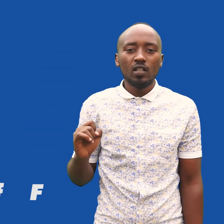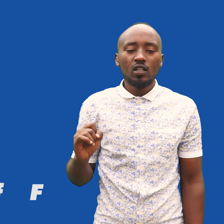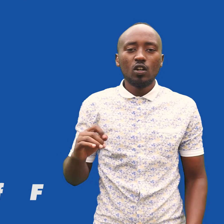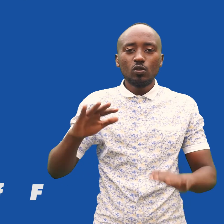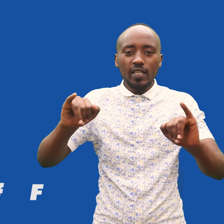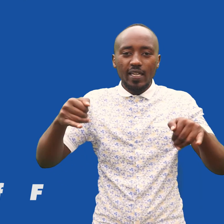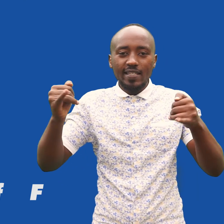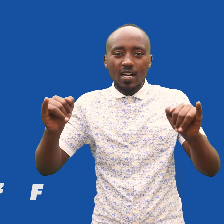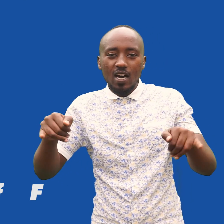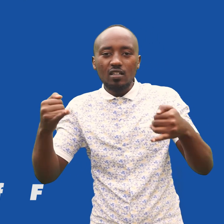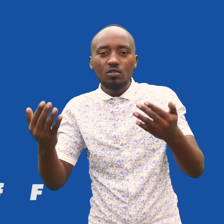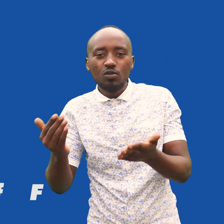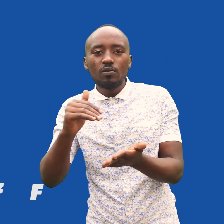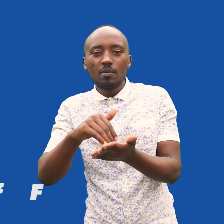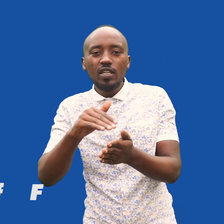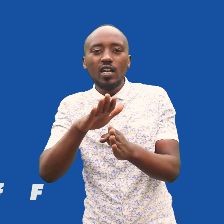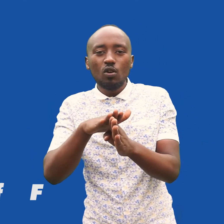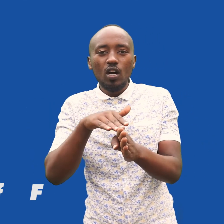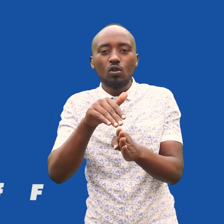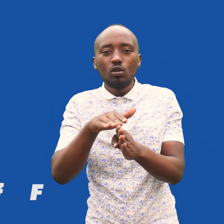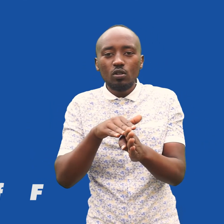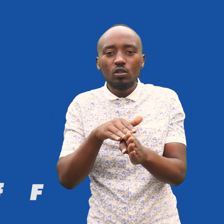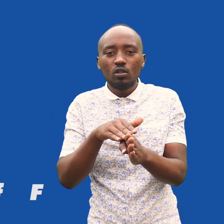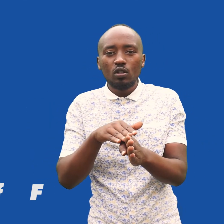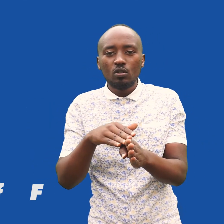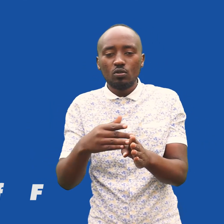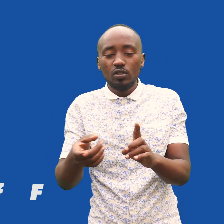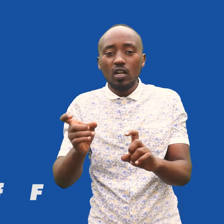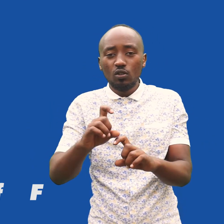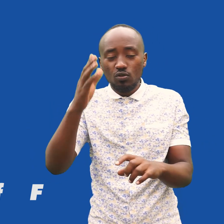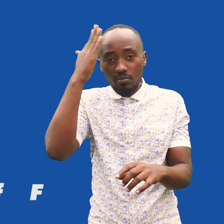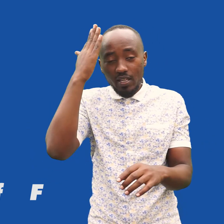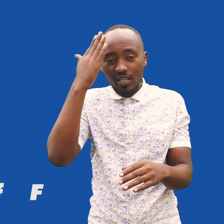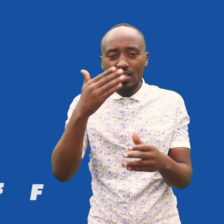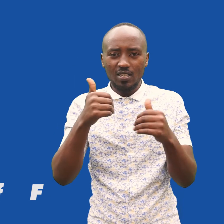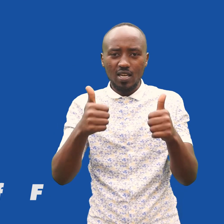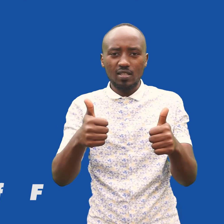Ndaku lajirajeza, gusivi, ramonjine gaoro, gaoro. Kujirango, tuzimeye, nese.